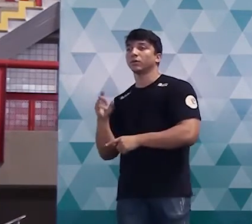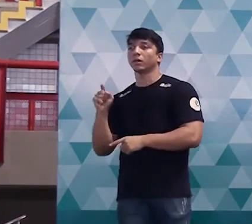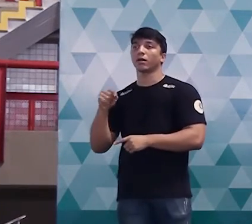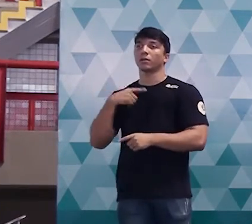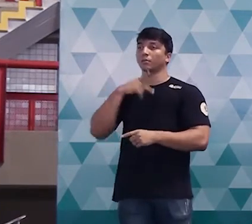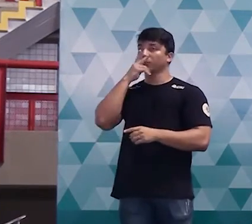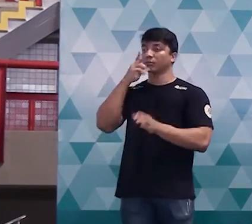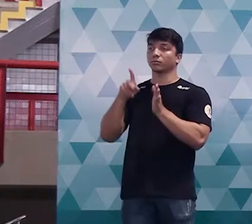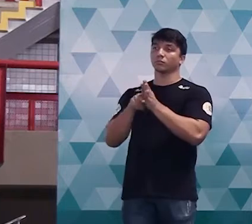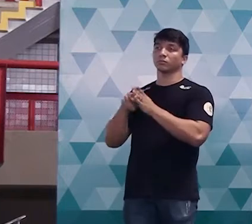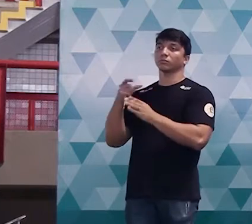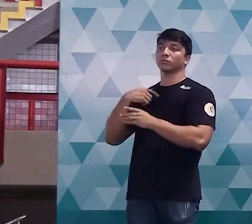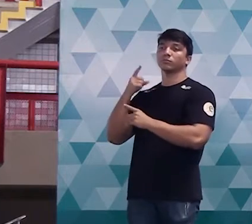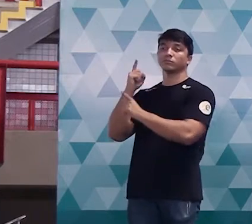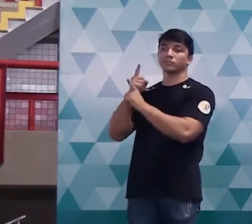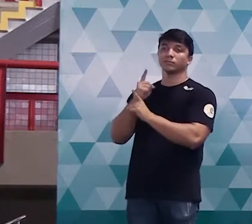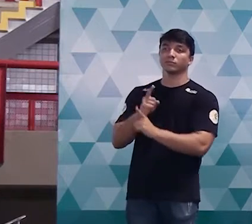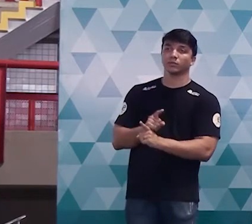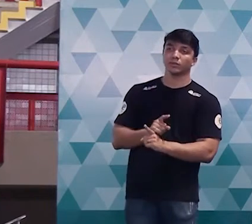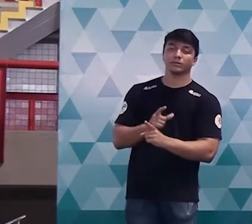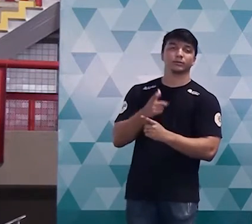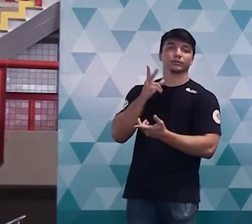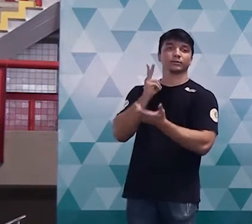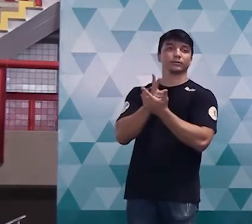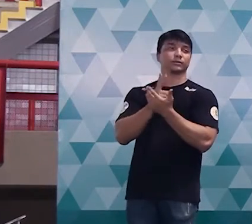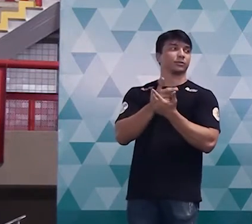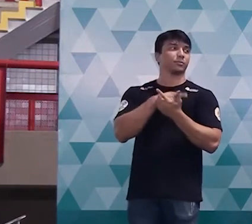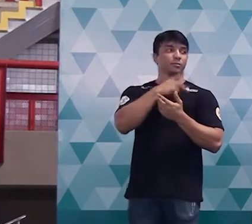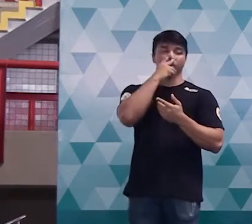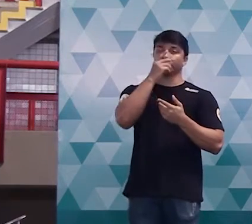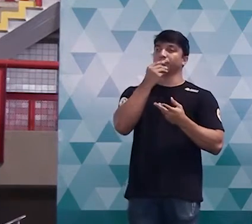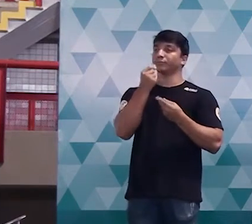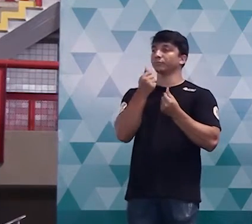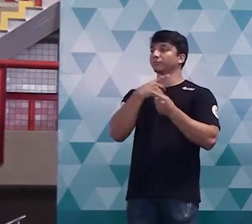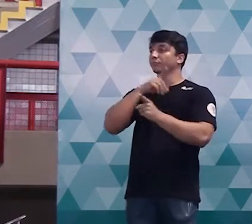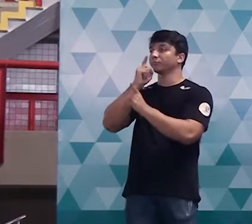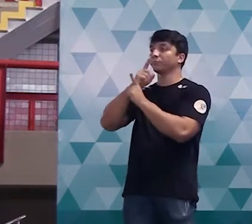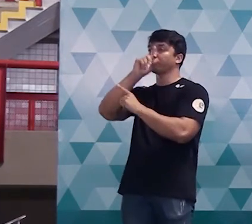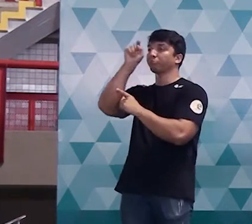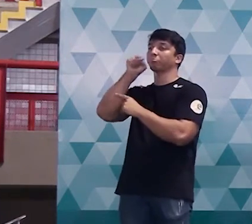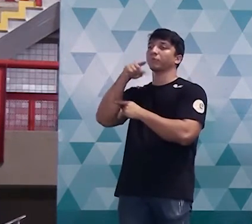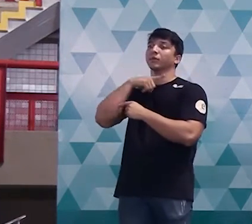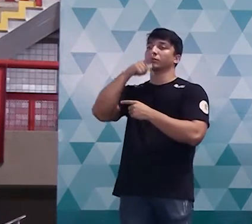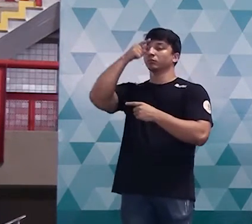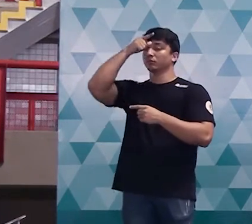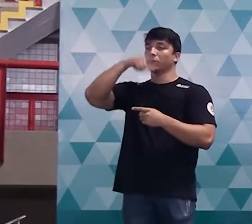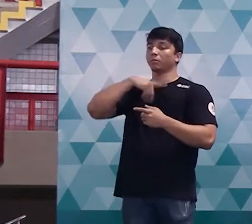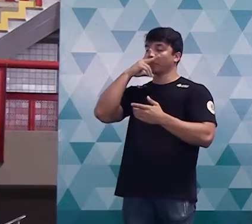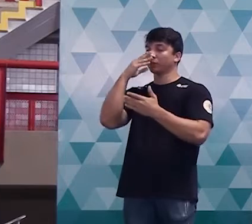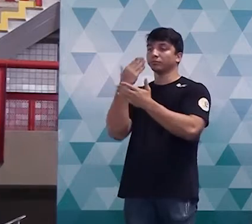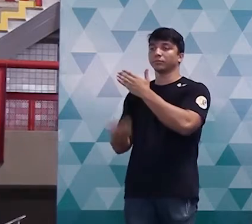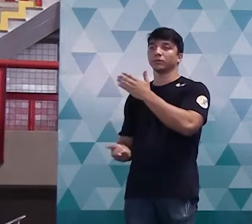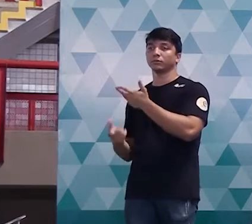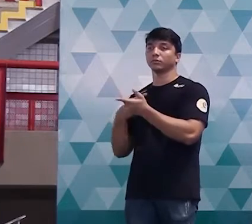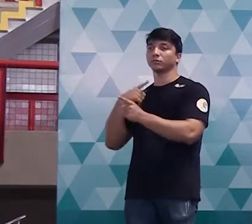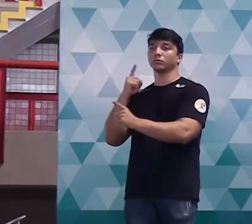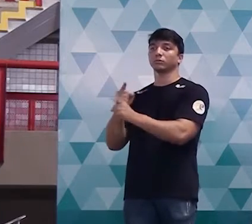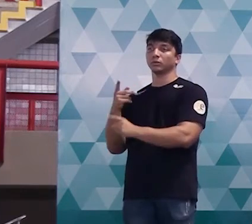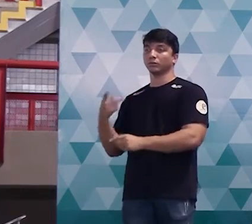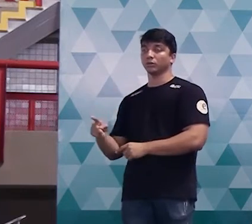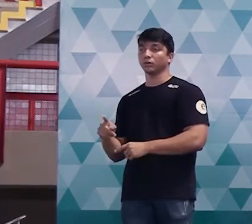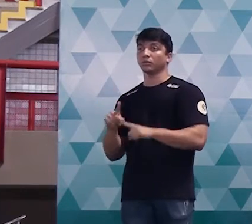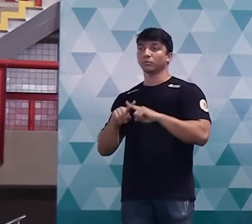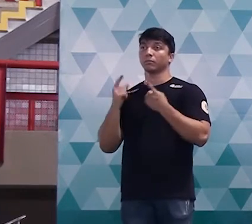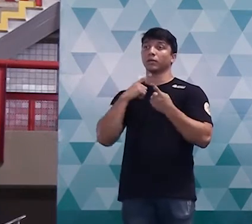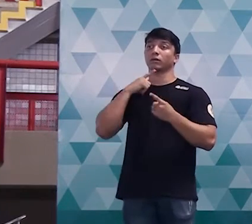história tradicional sempre contava, né? A história tradicional sempre disse que teve então uma tempestade, a frota se perdeu, eles bateram por aqui. Mas você tem